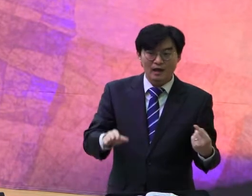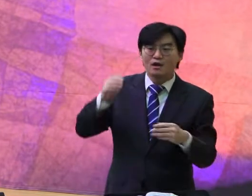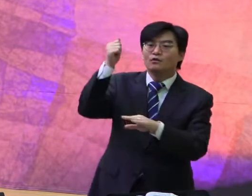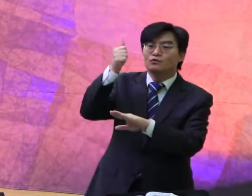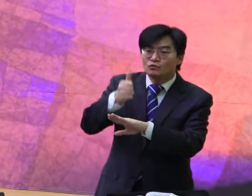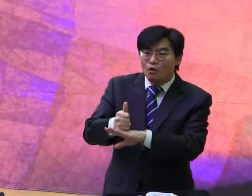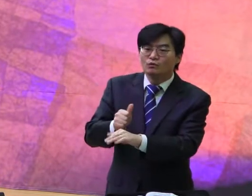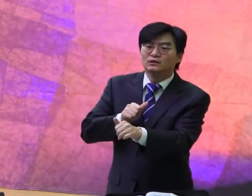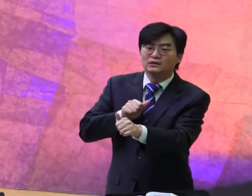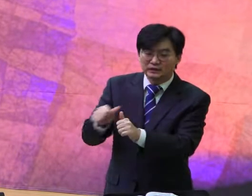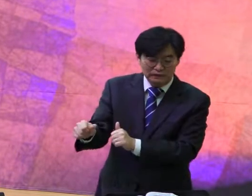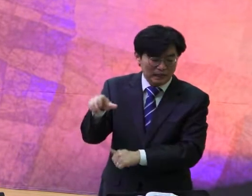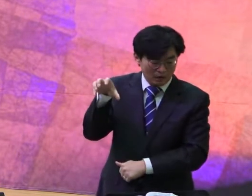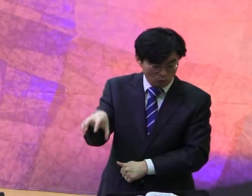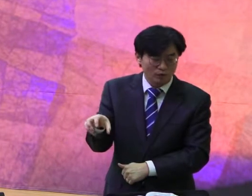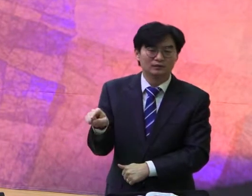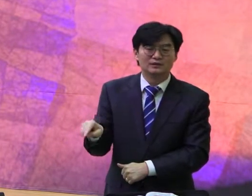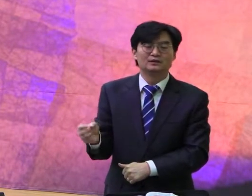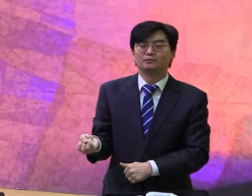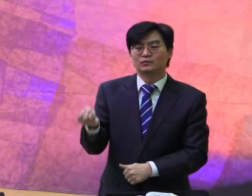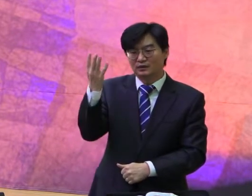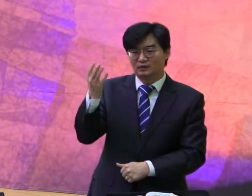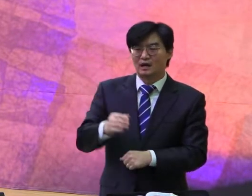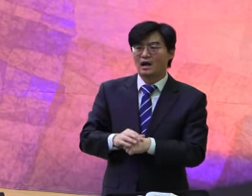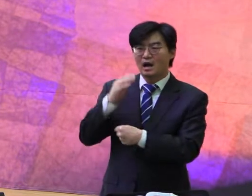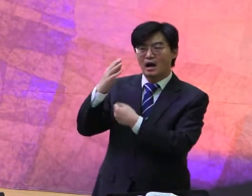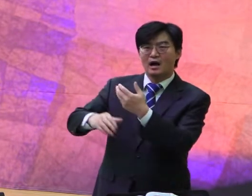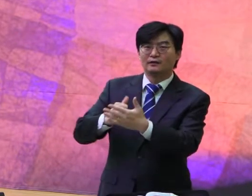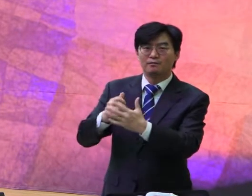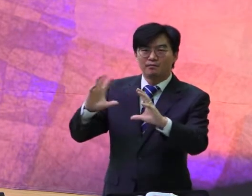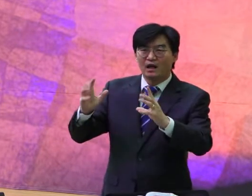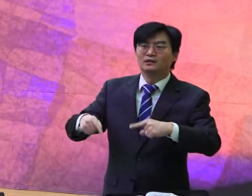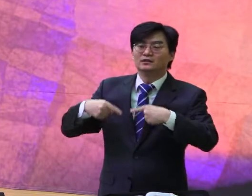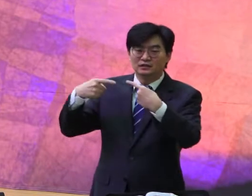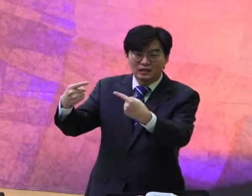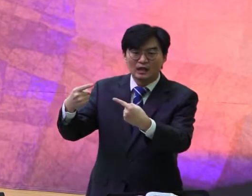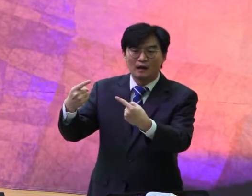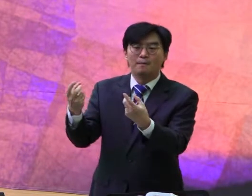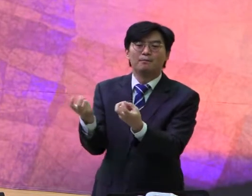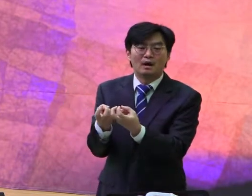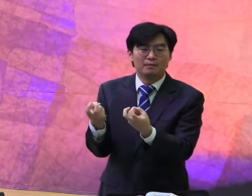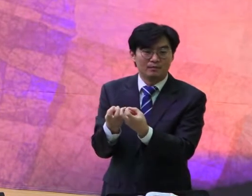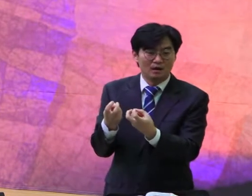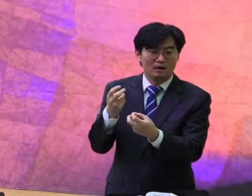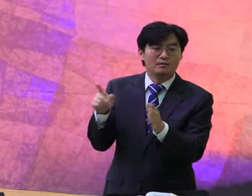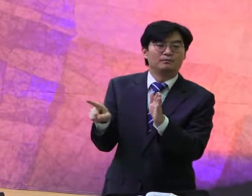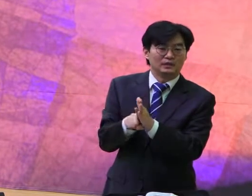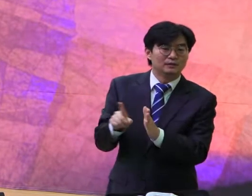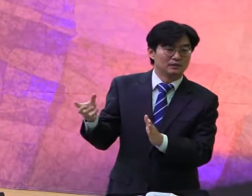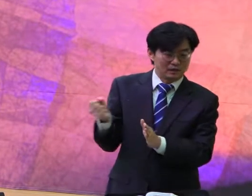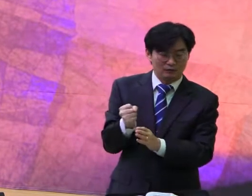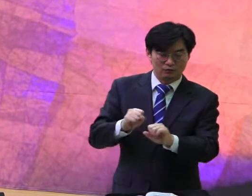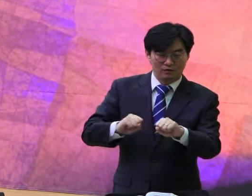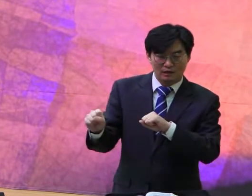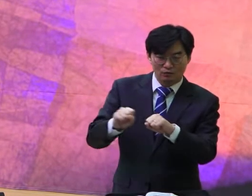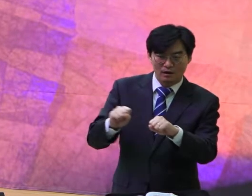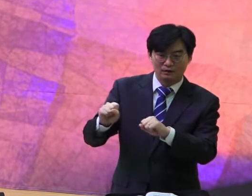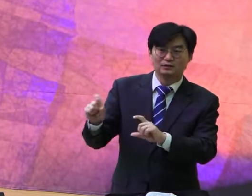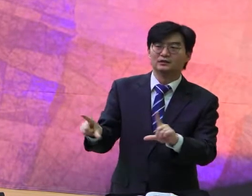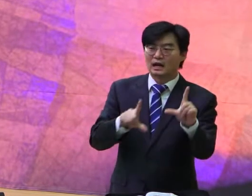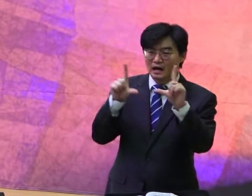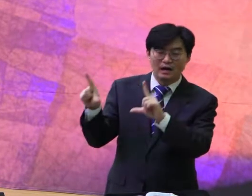되는 것이죠. 그래서 십자가 신앙으로 사는 사람은 세상을 거스르고 세상을 영유하며 살게